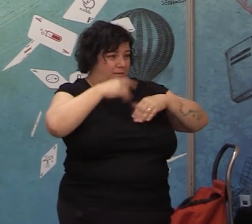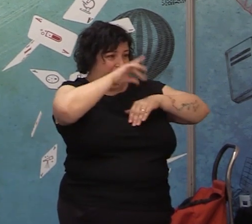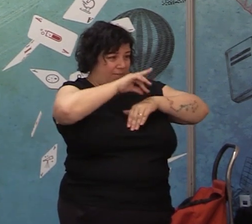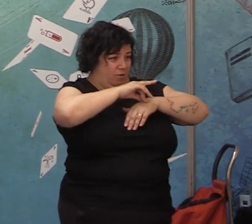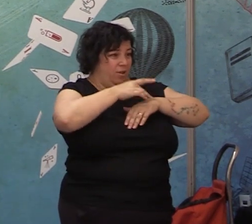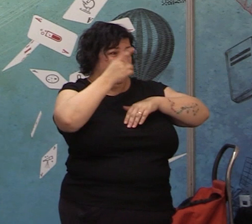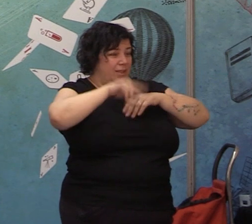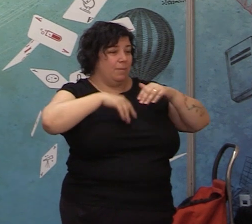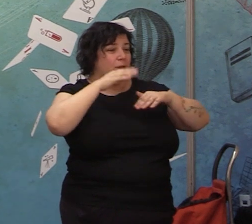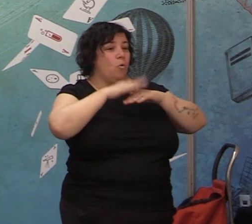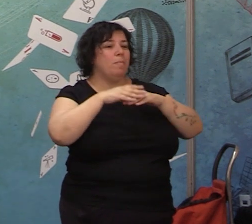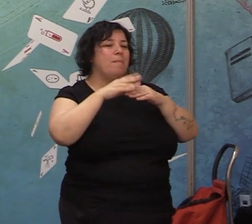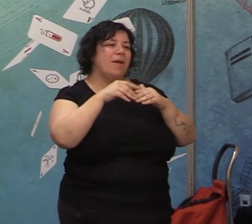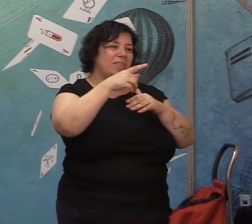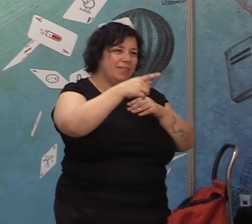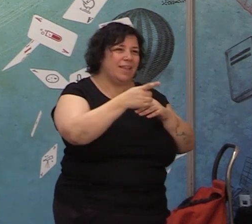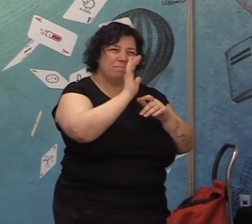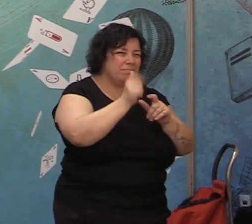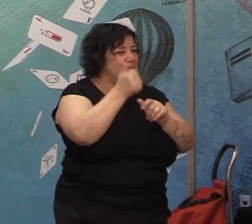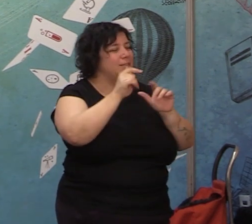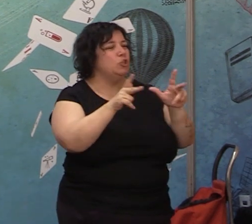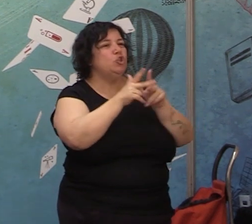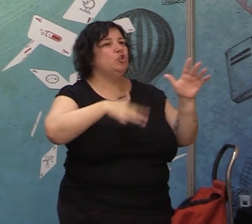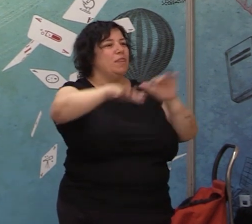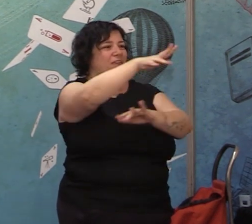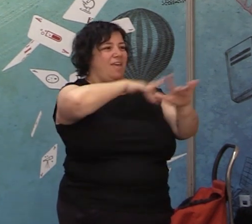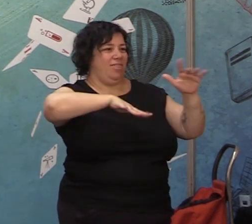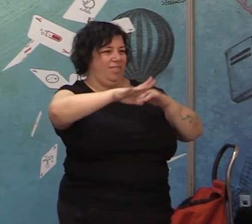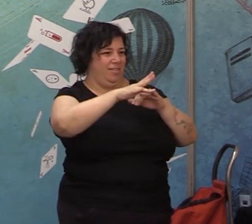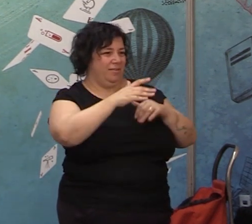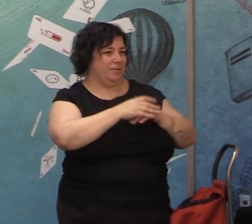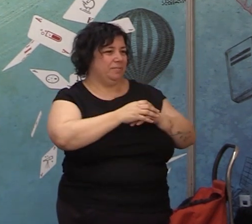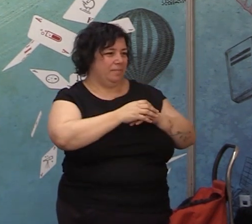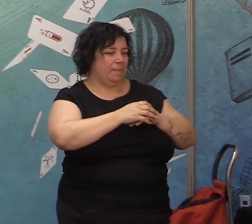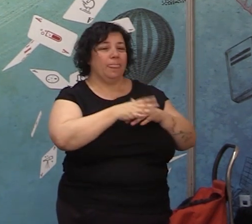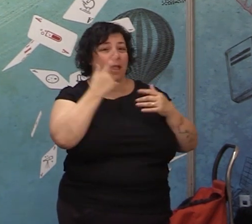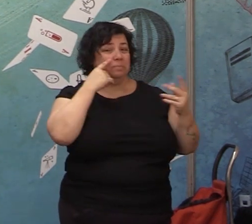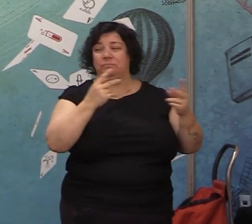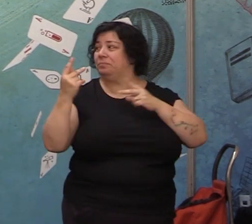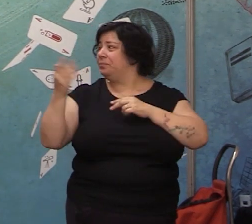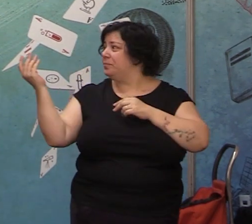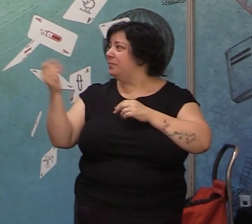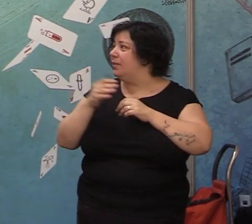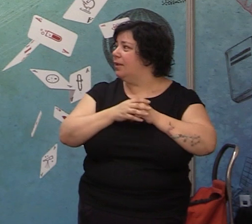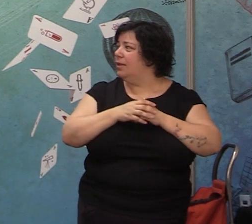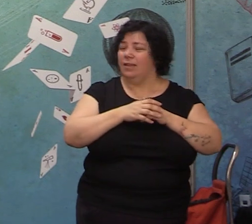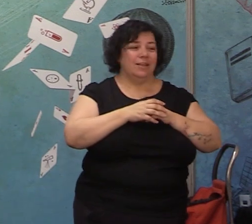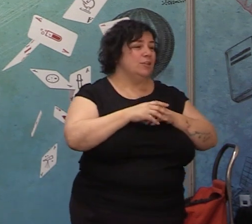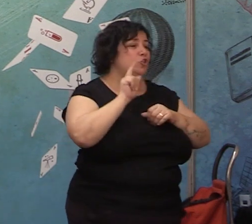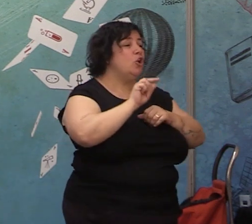la culpa del paciente y la sociedad, sobre todo en la que vivimos, ¿no? Aquí lo veis. Se remiten